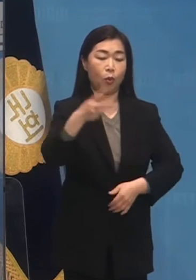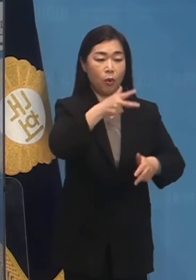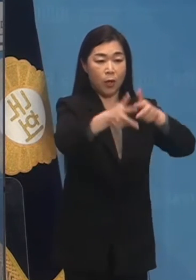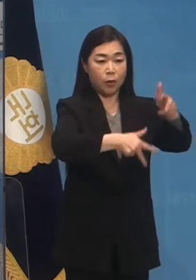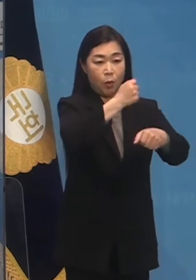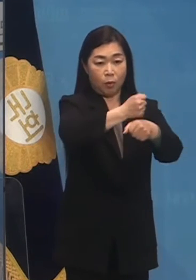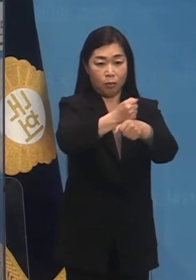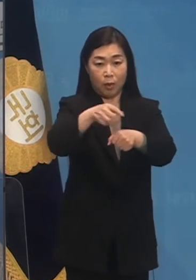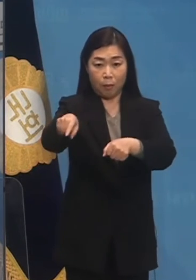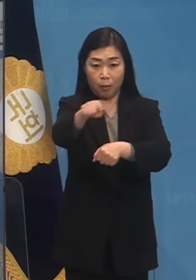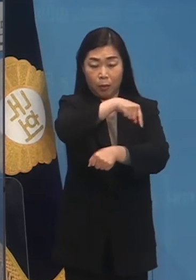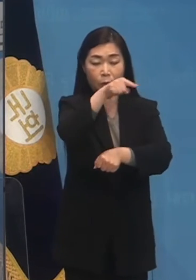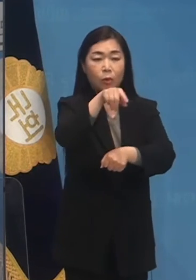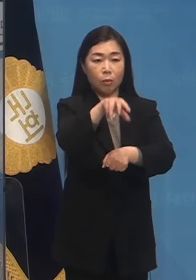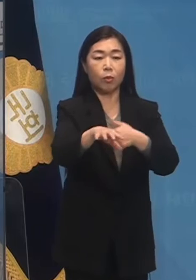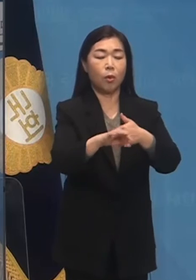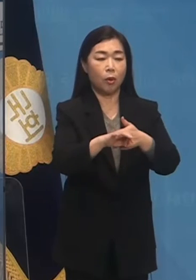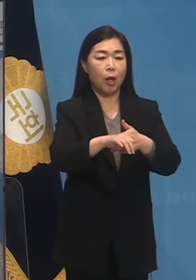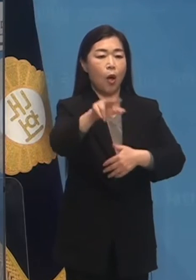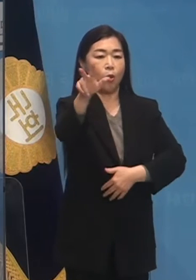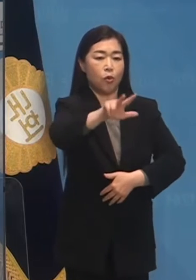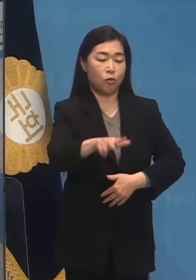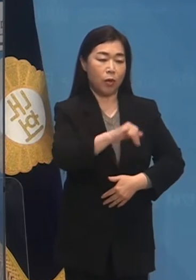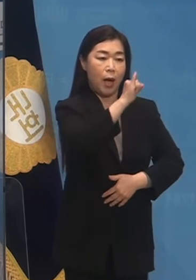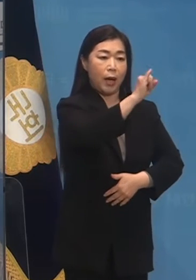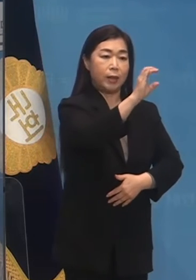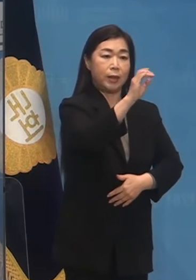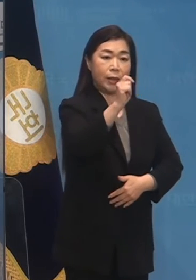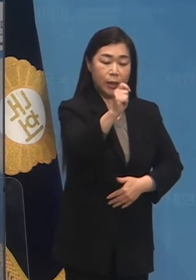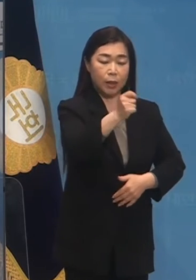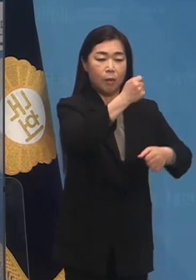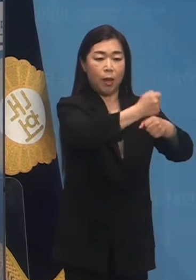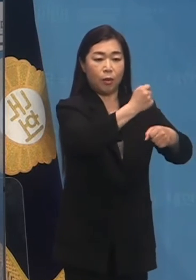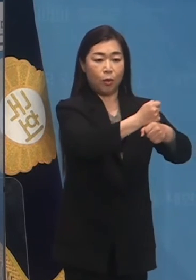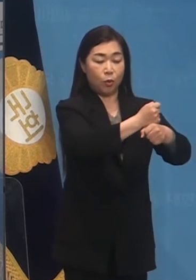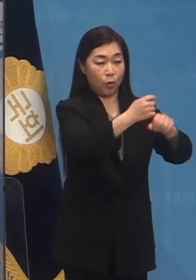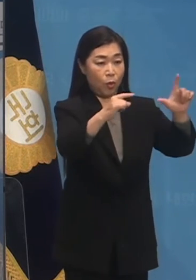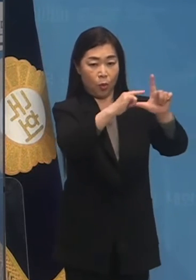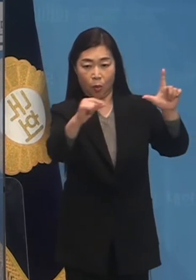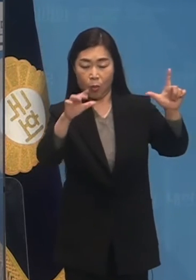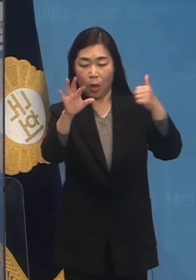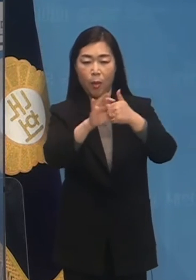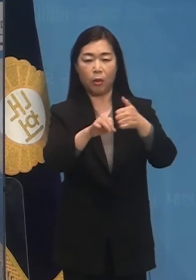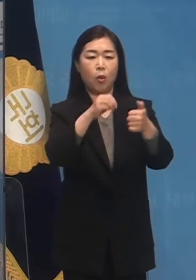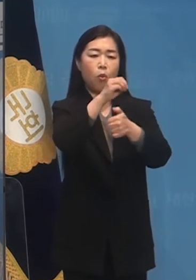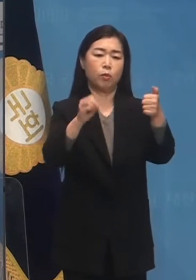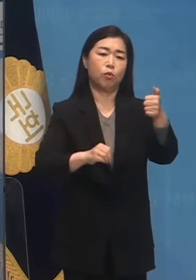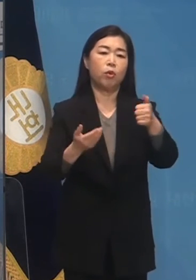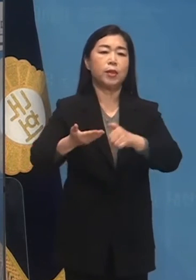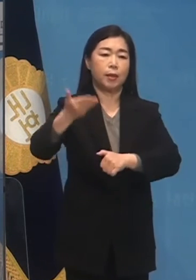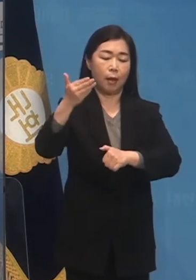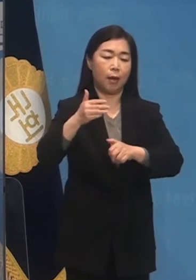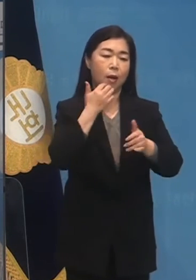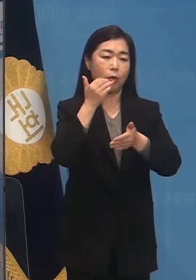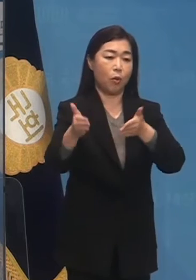부가가치는 전국 ICT 제조업이 생산하는 부가가치의 절반에 달하고